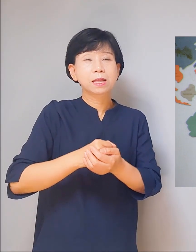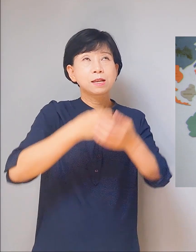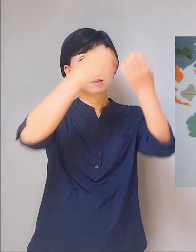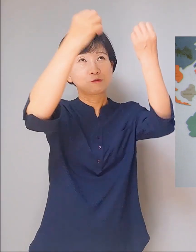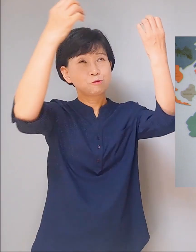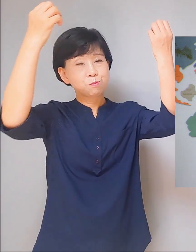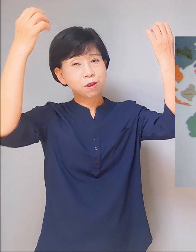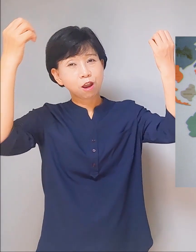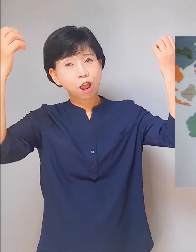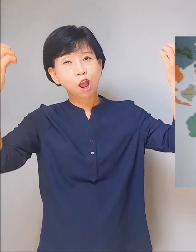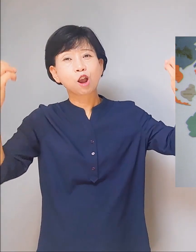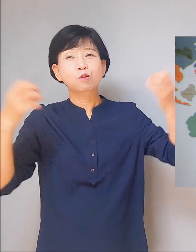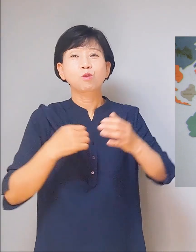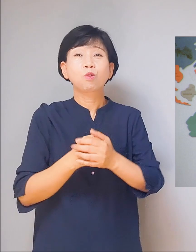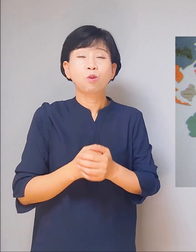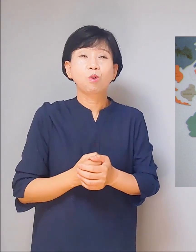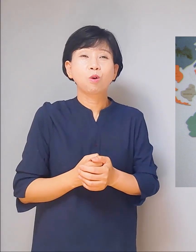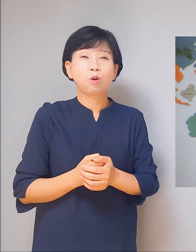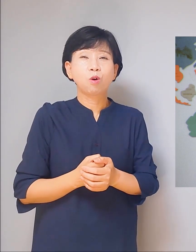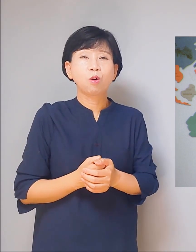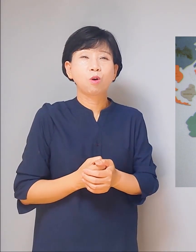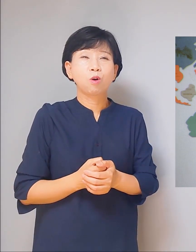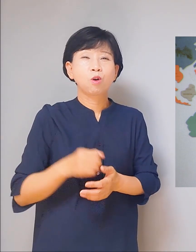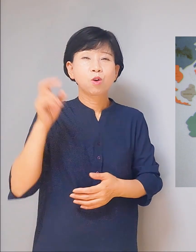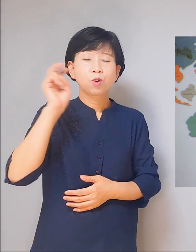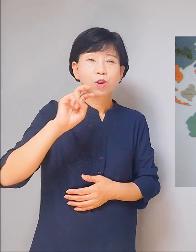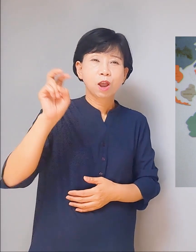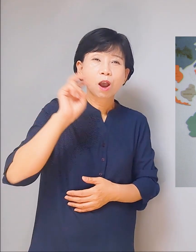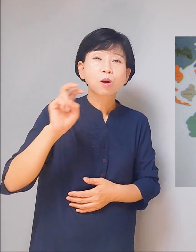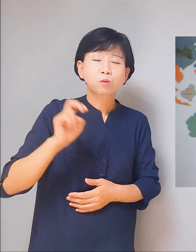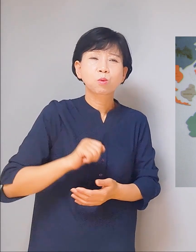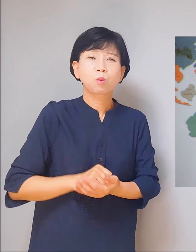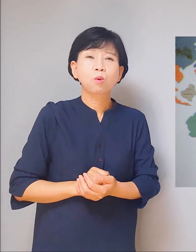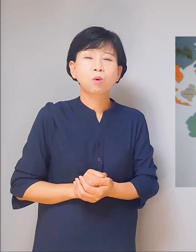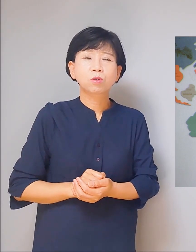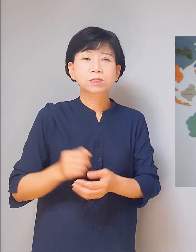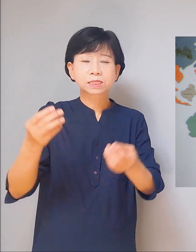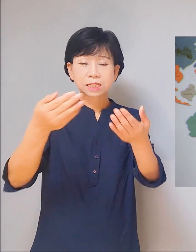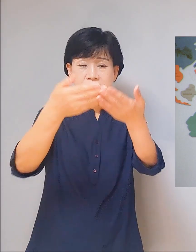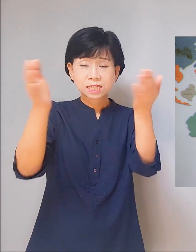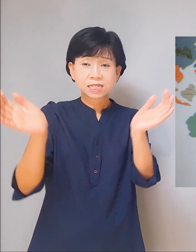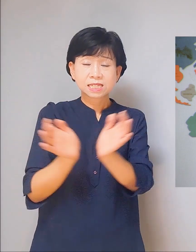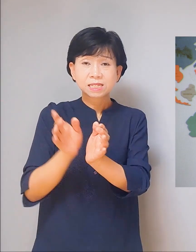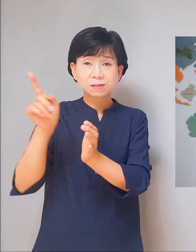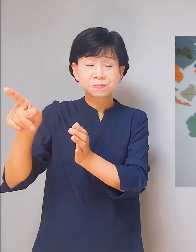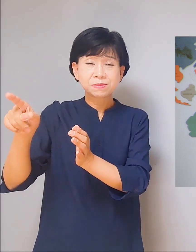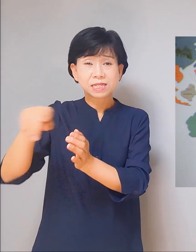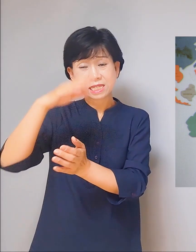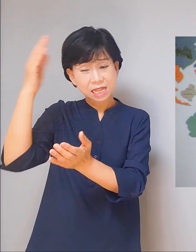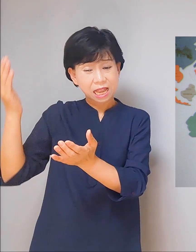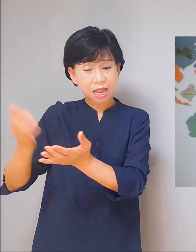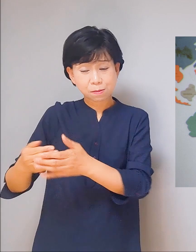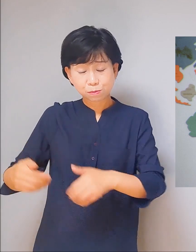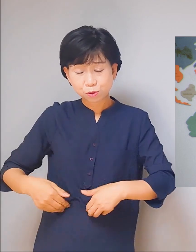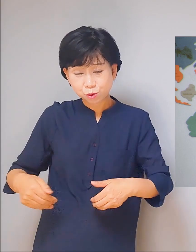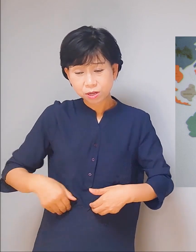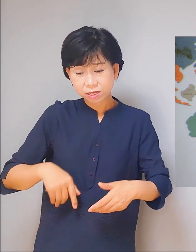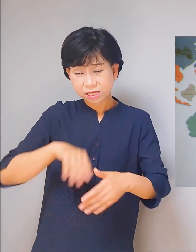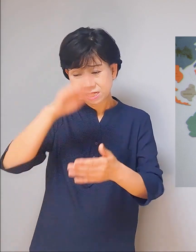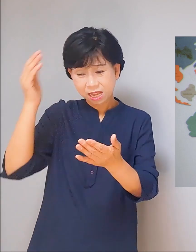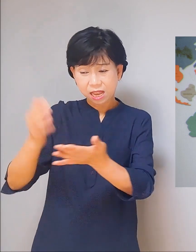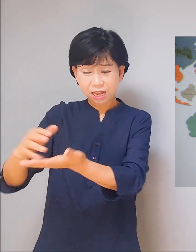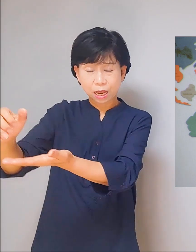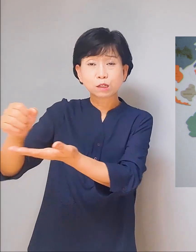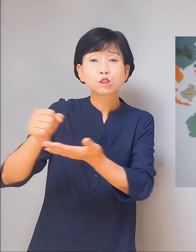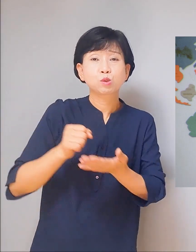좀 사용해서 이제 아주 큰 트럭으로 다 자기네가 갖고 오거든요. 조명, 음향을 다 가지고 와서 설치를 싹 다